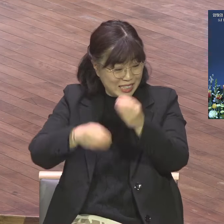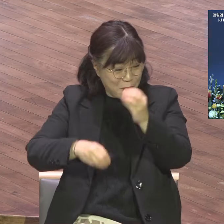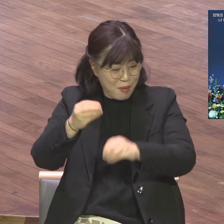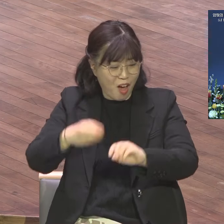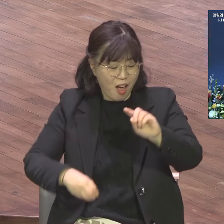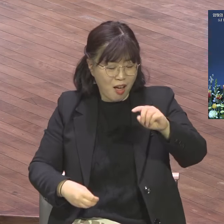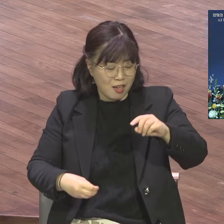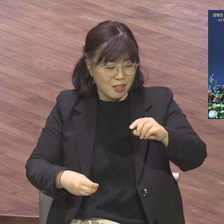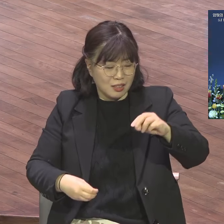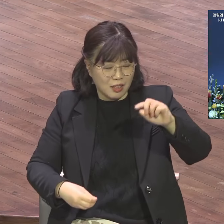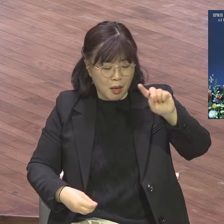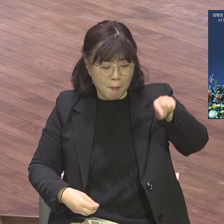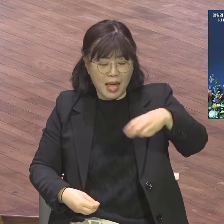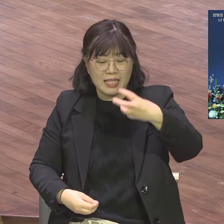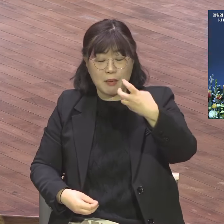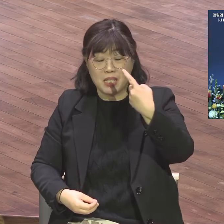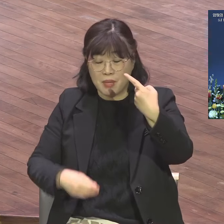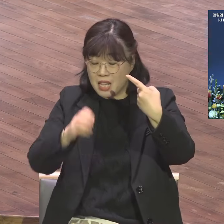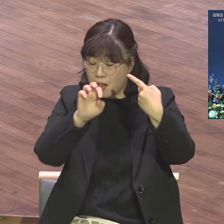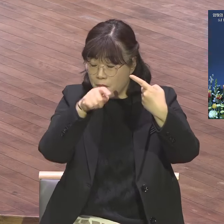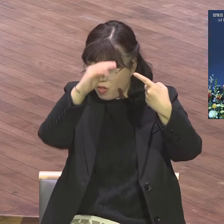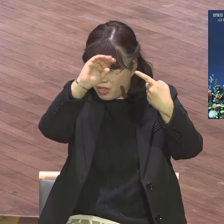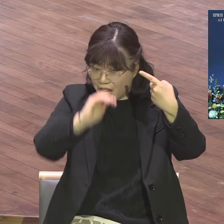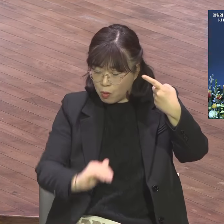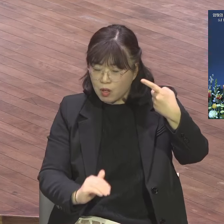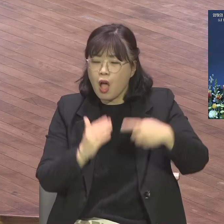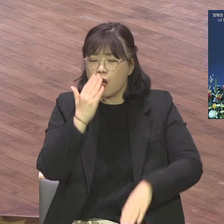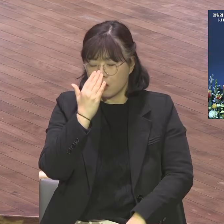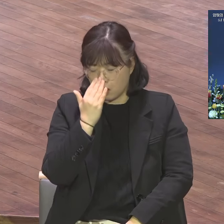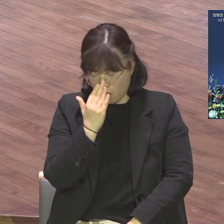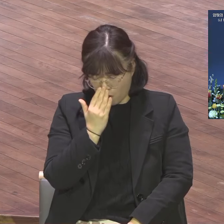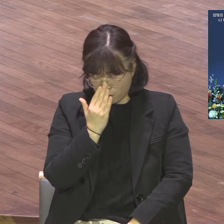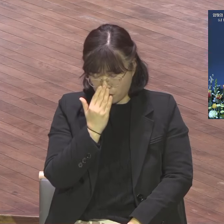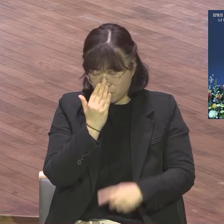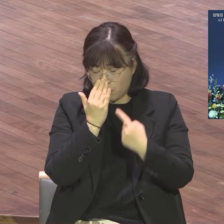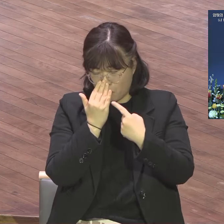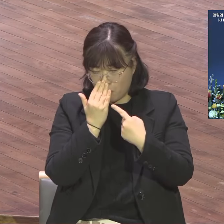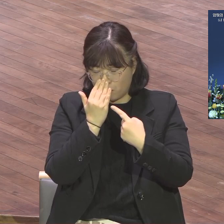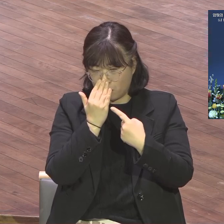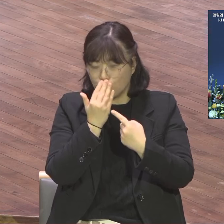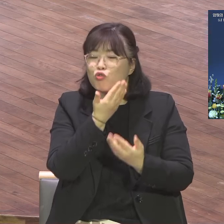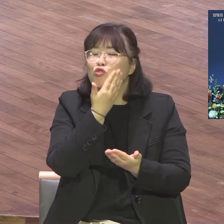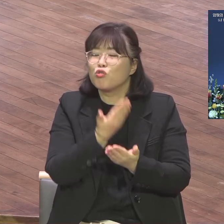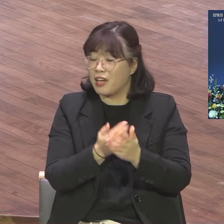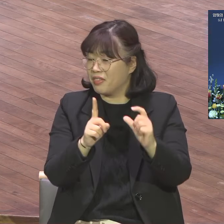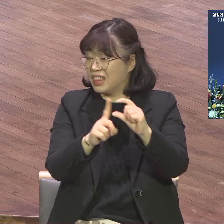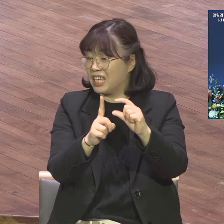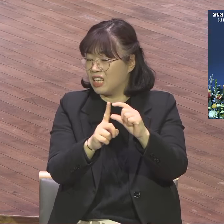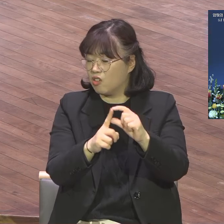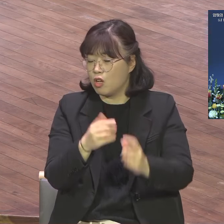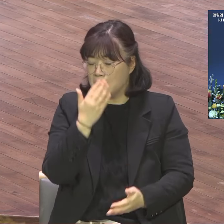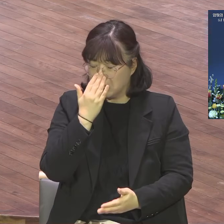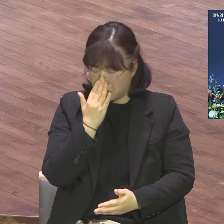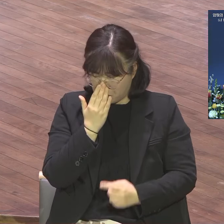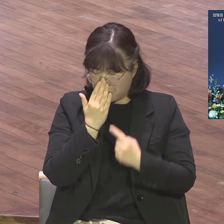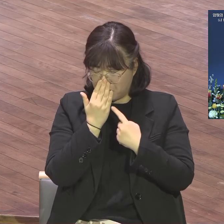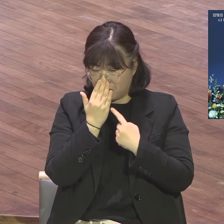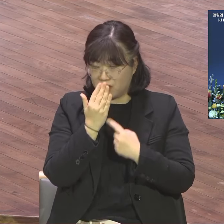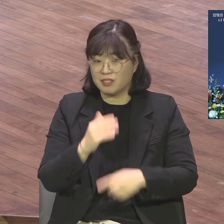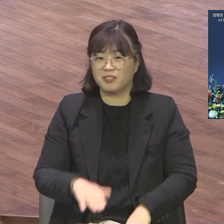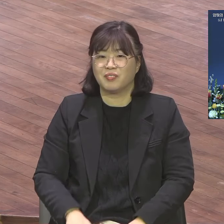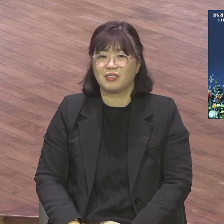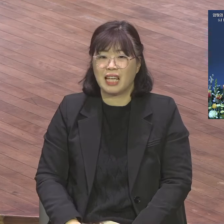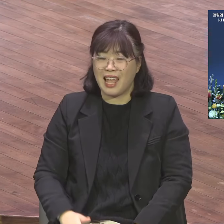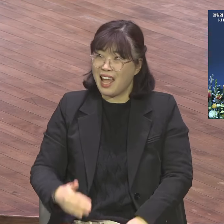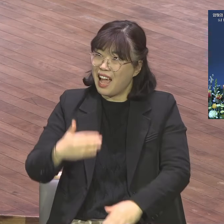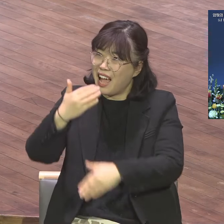겸손의 시편이라 그렇게 표현하죠. 예배자의 겸손을 가르치기 위해서 불렀던 찬양입니다. 하나님